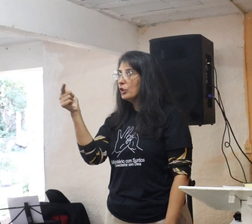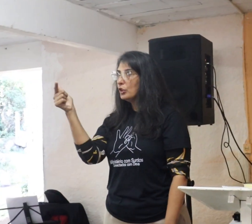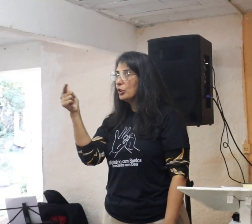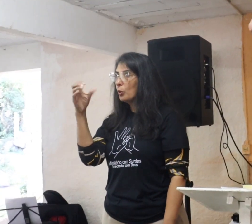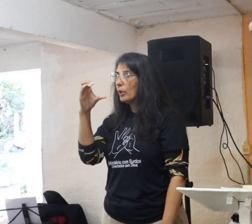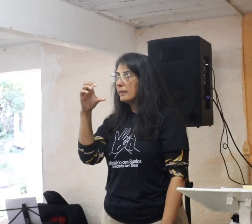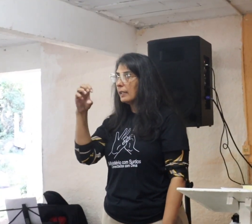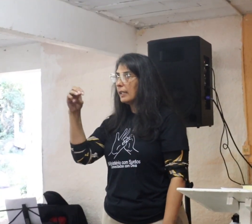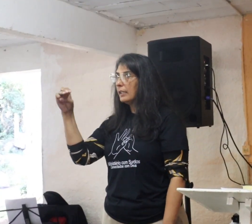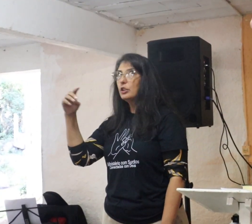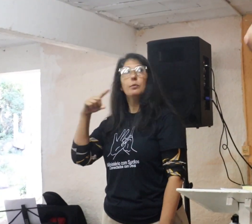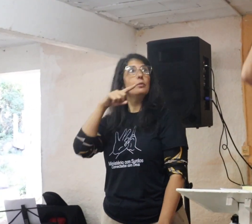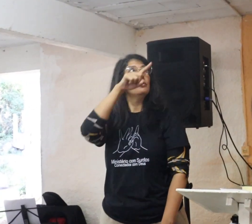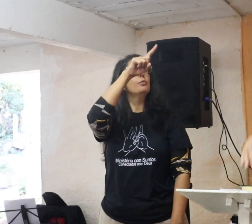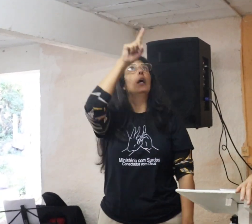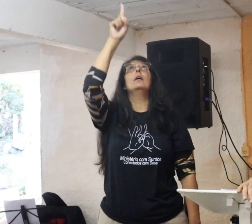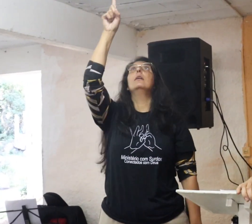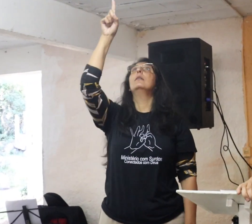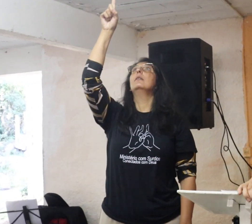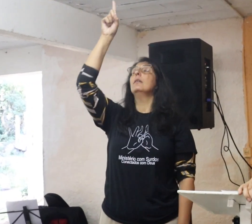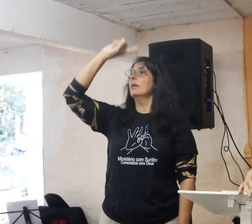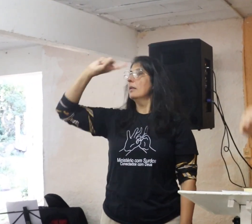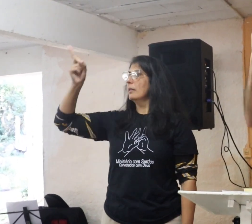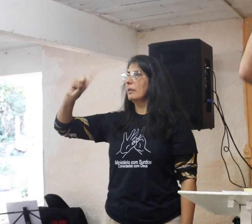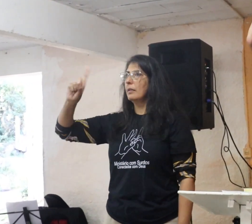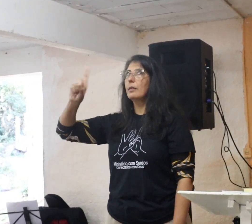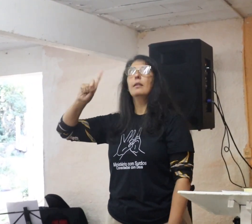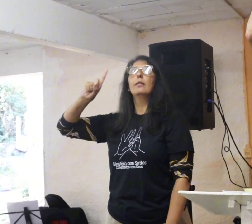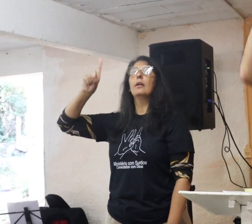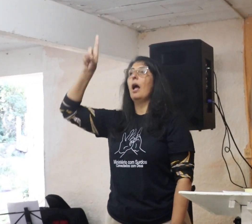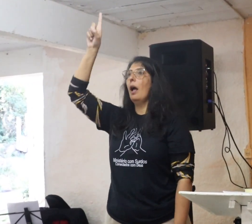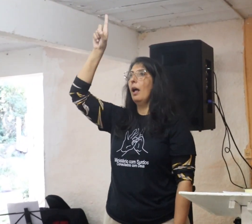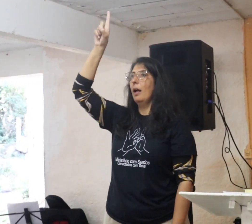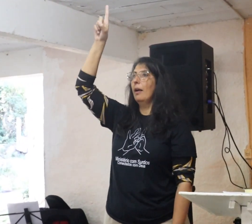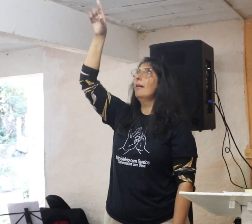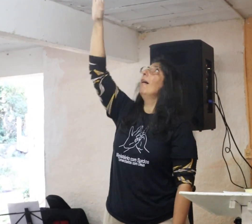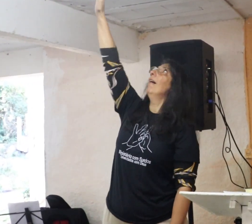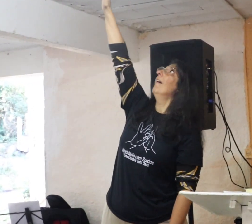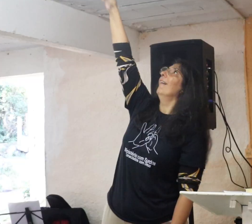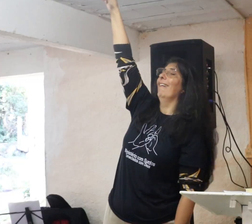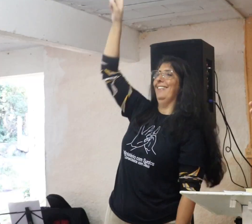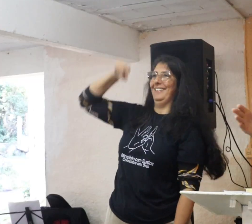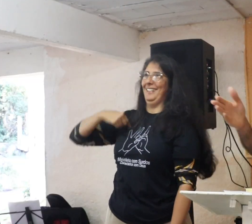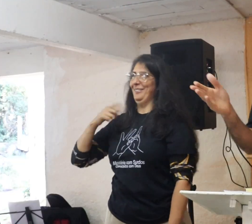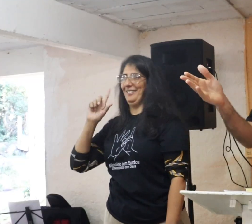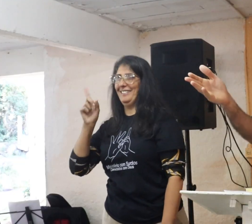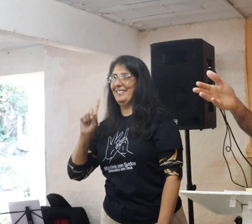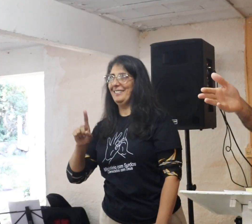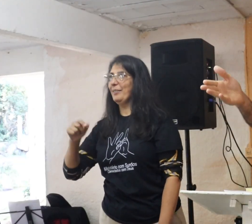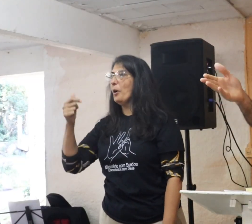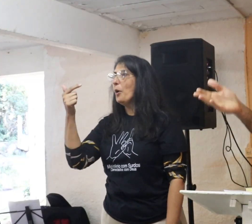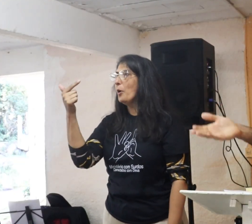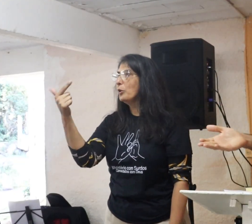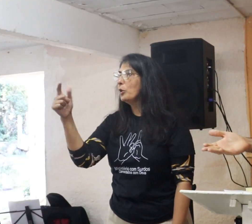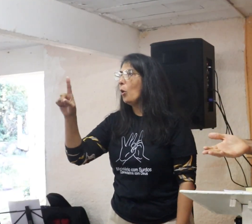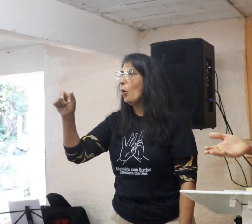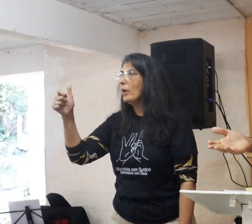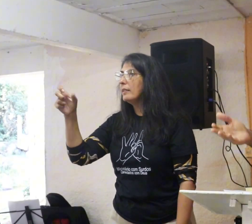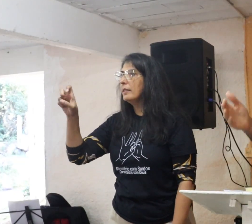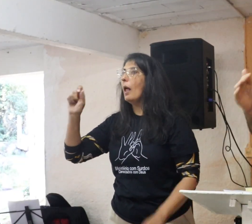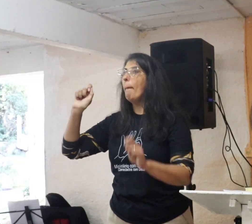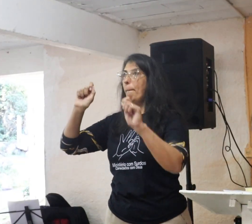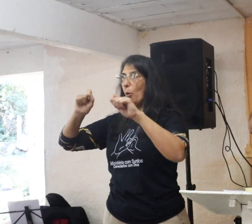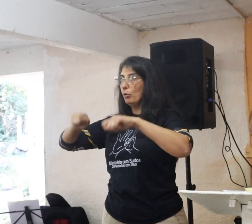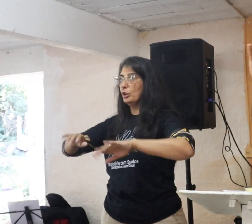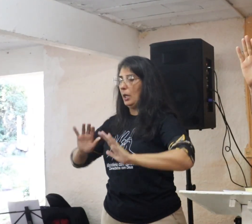Ele não caberia aqui, ó. Ele bateria a cabeça dele aqui. Ele tem 2,15 metros. Ele podia jogar basquete nos Estados Unidos,